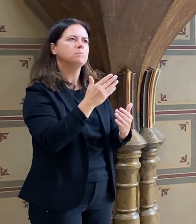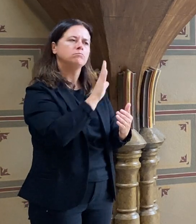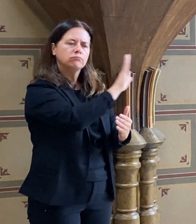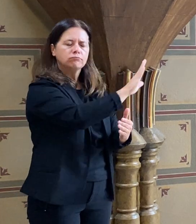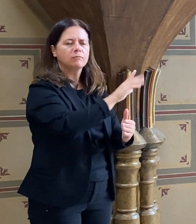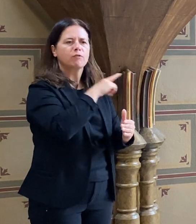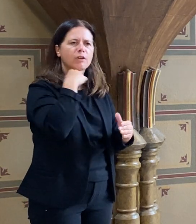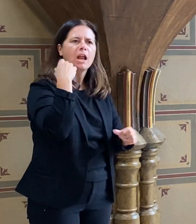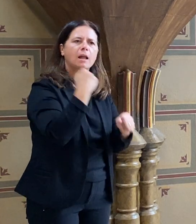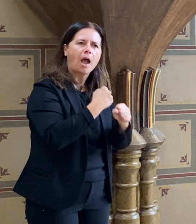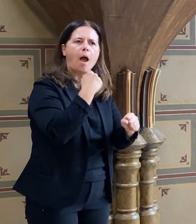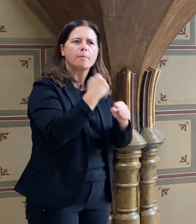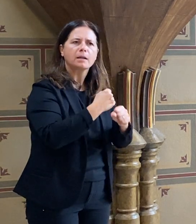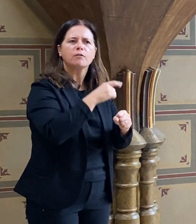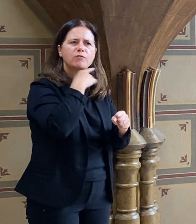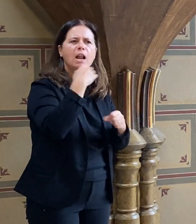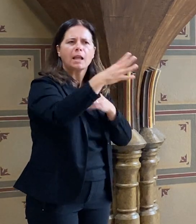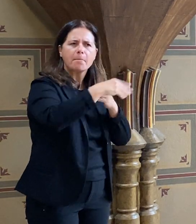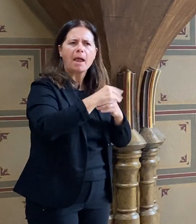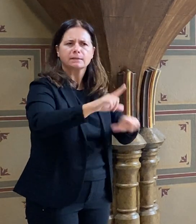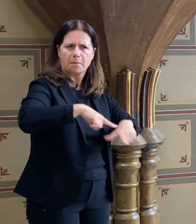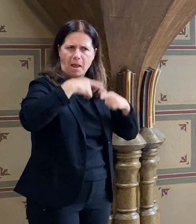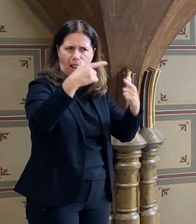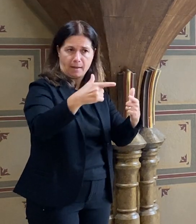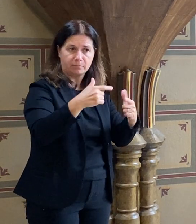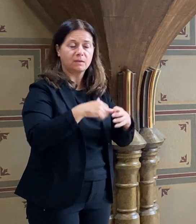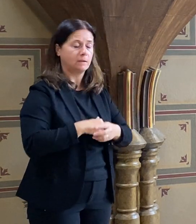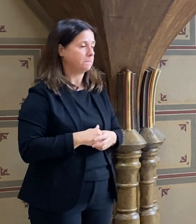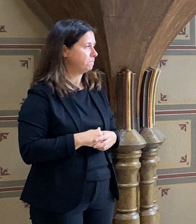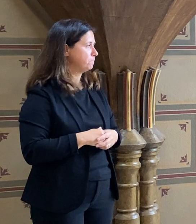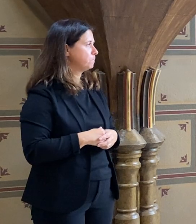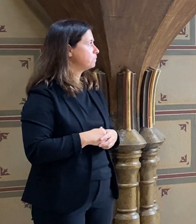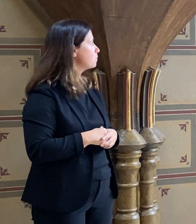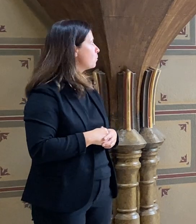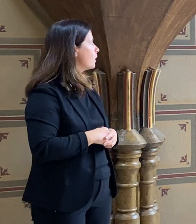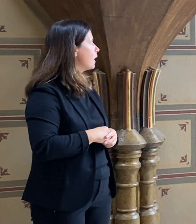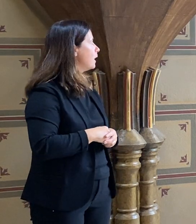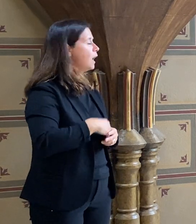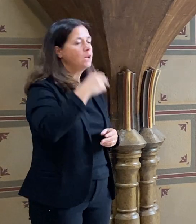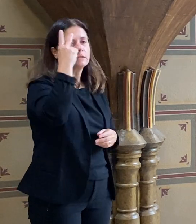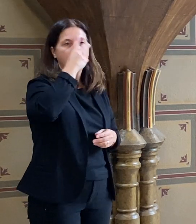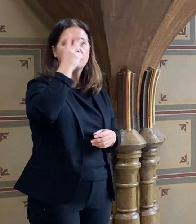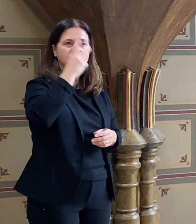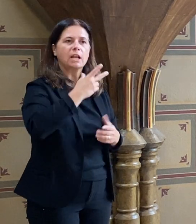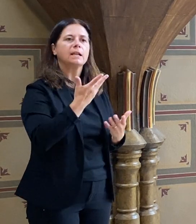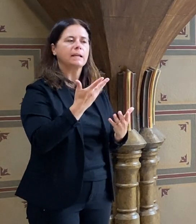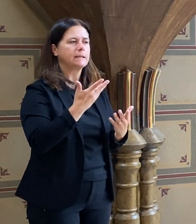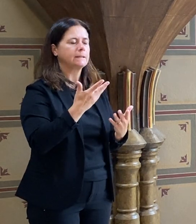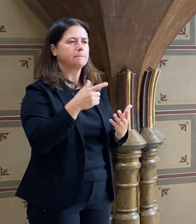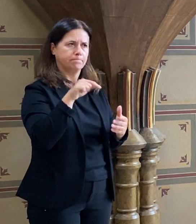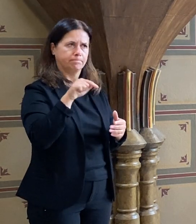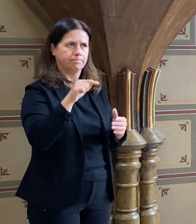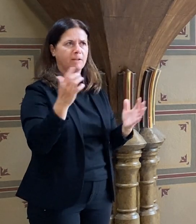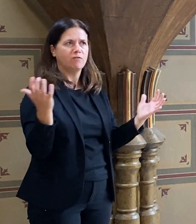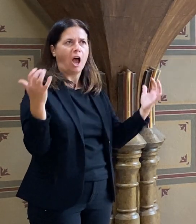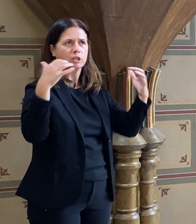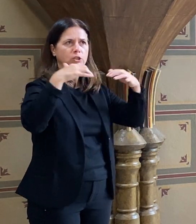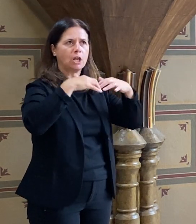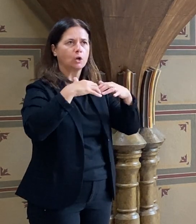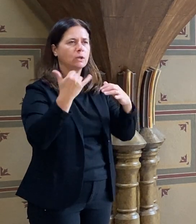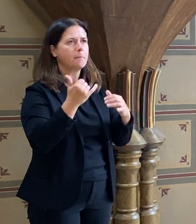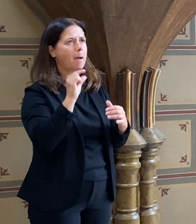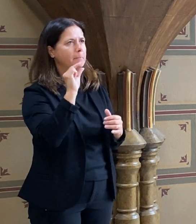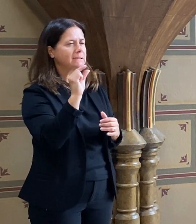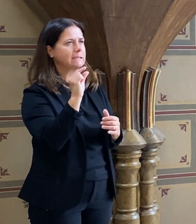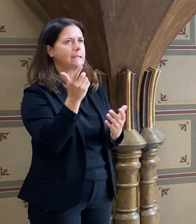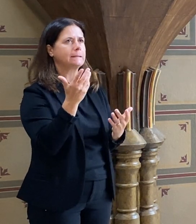Wirken und auf viel gemeinsam Erlebtes. Natürlich liegt über solchen Veranstaltungen auch immer ein Hauch